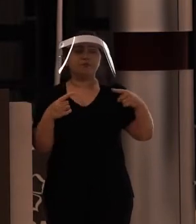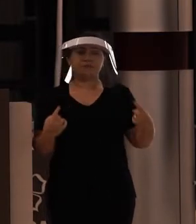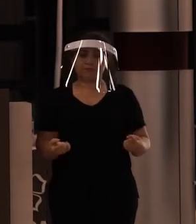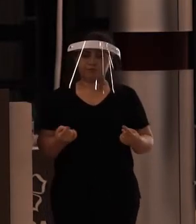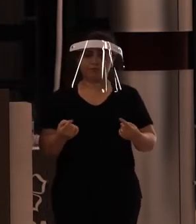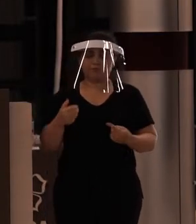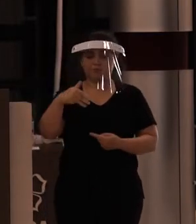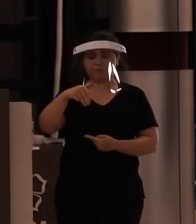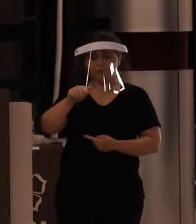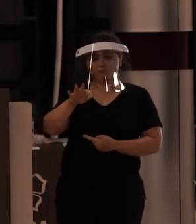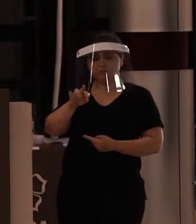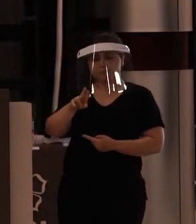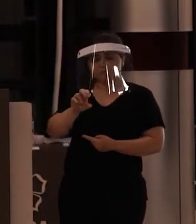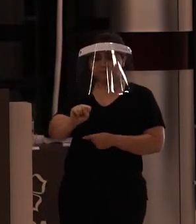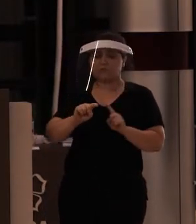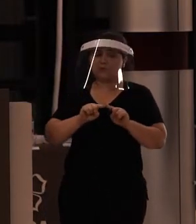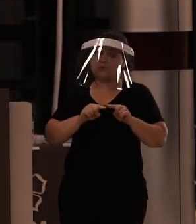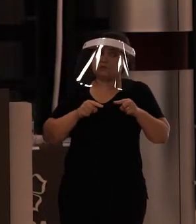Porém, Matheus,